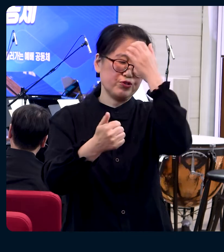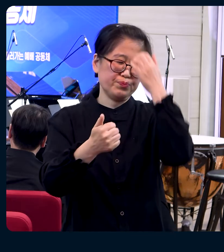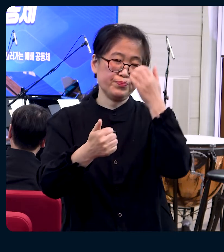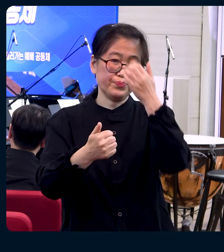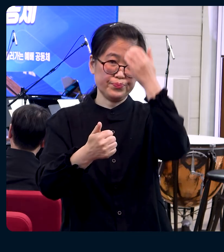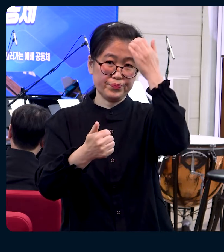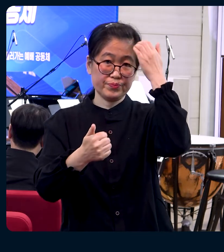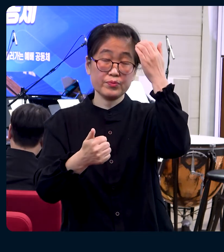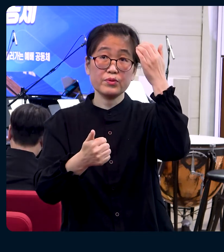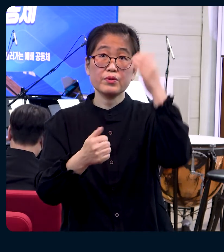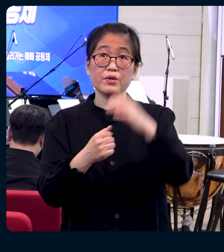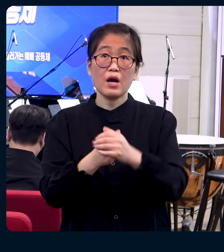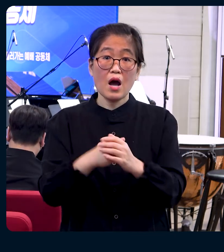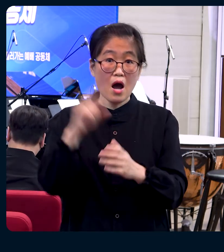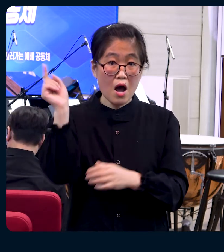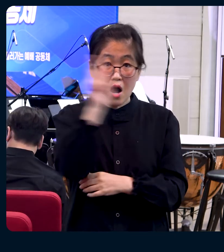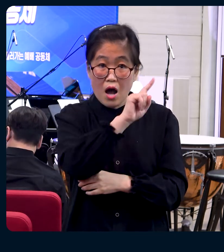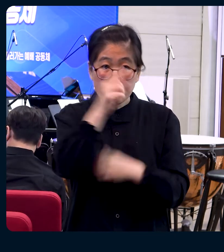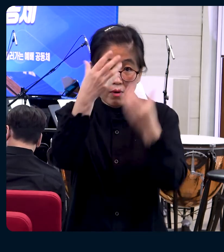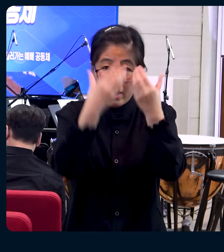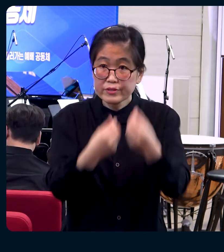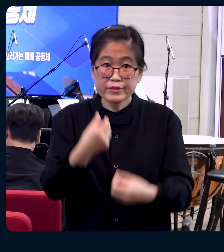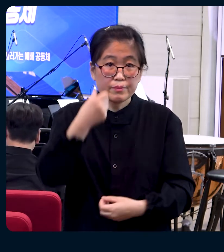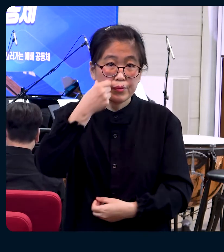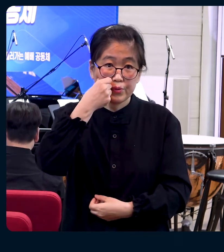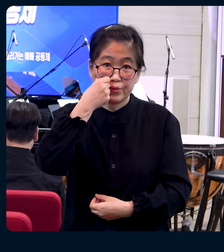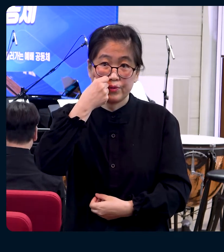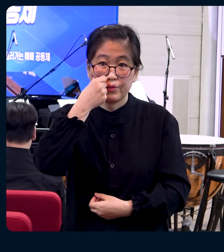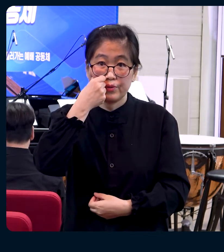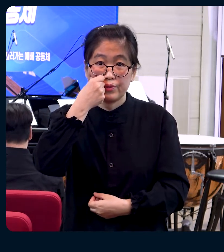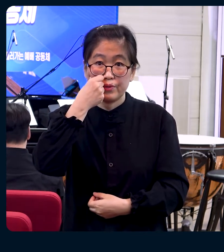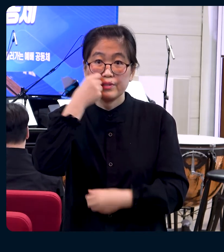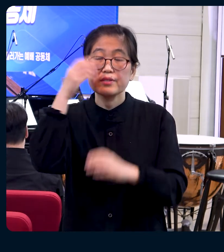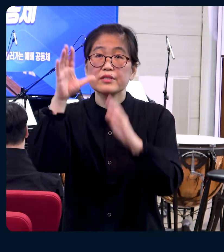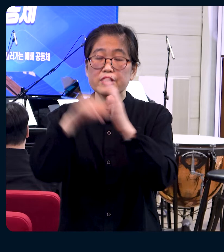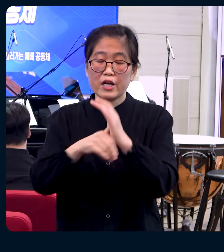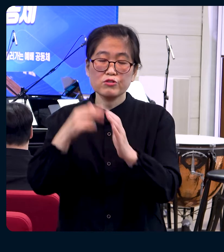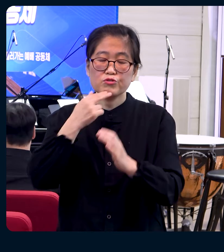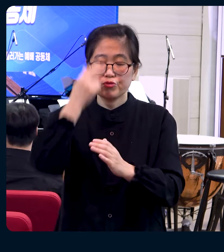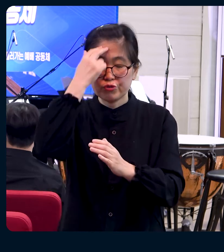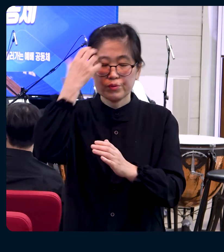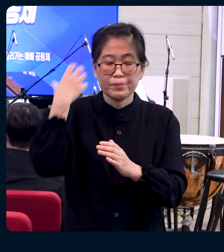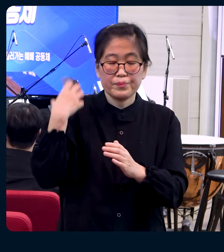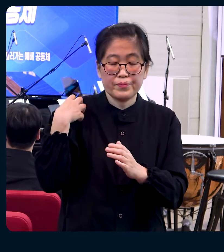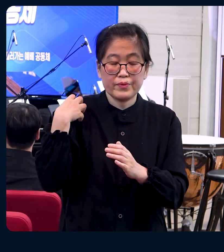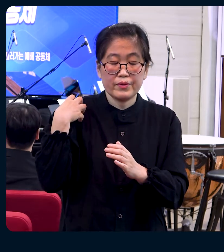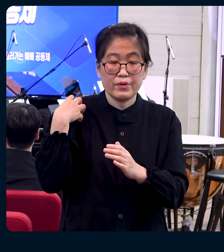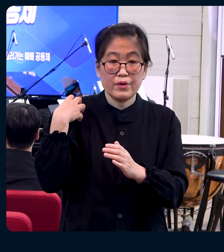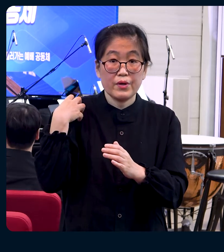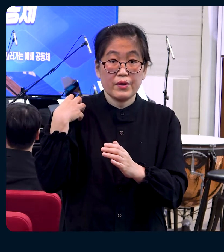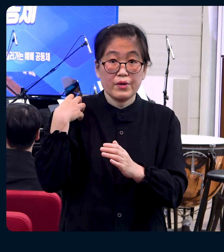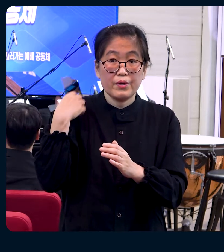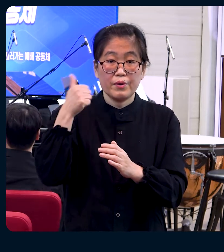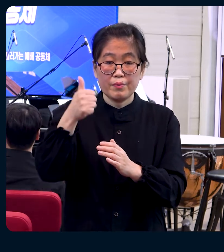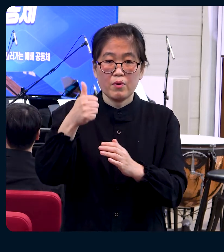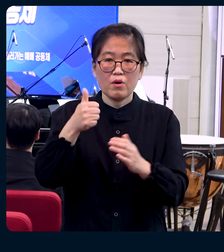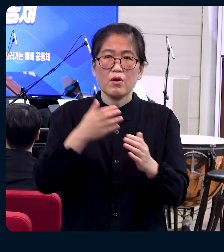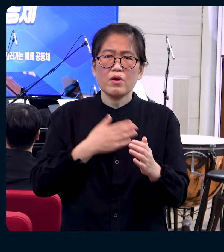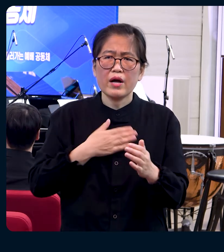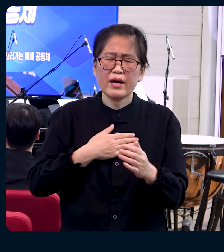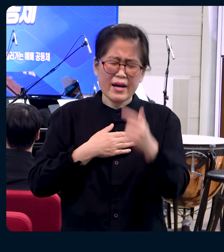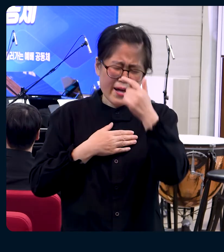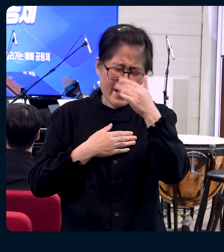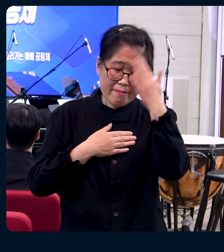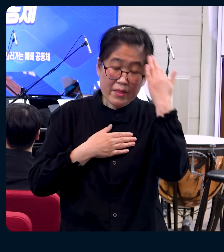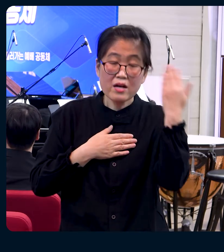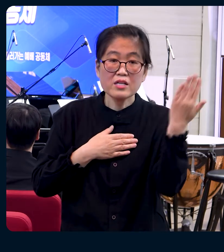이가 주님이십니다. 아무도 꿈을 해석하지 못한 꿈을 꾸게 하셔서 그때 술 맡은 관원장이 왕이여